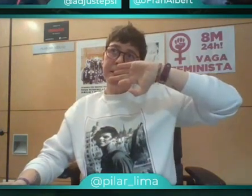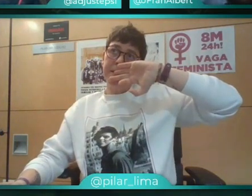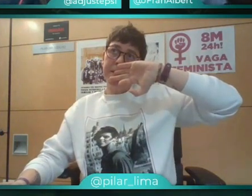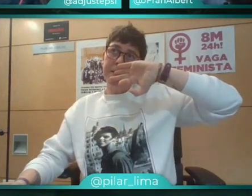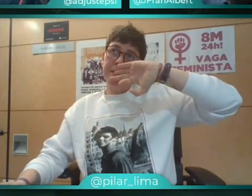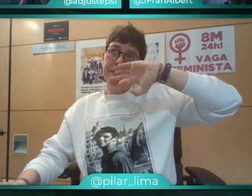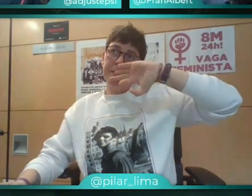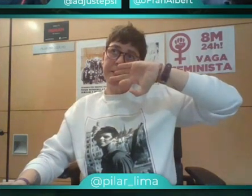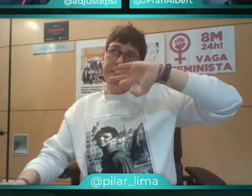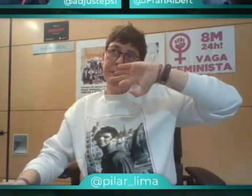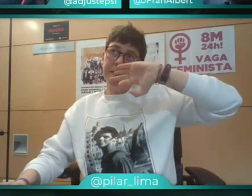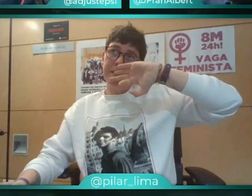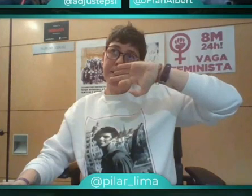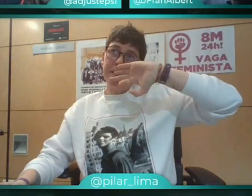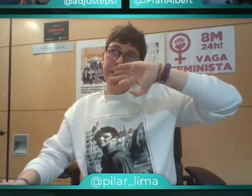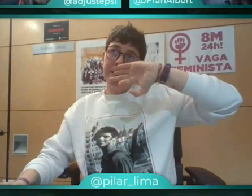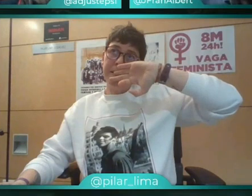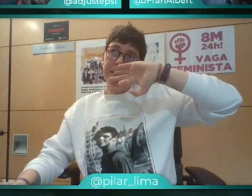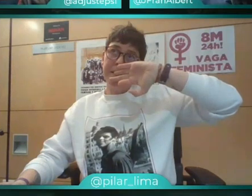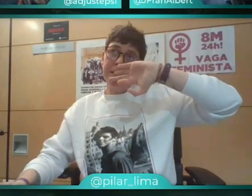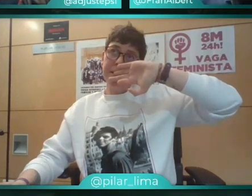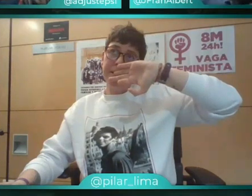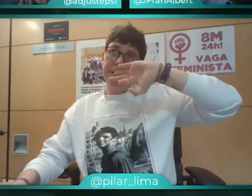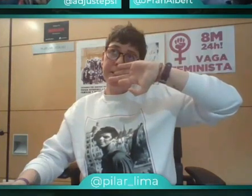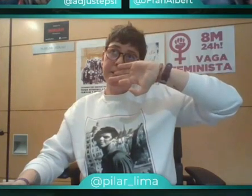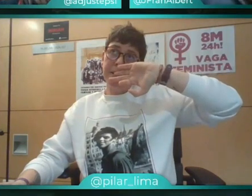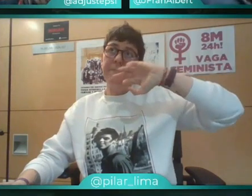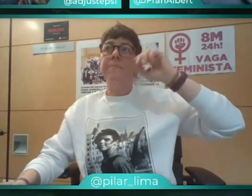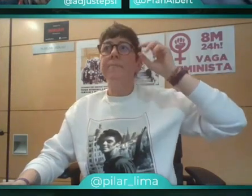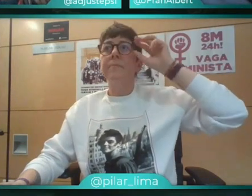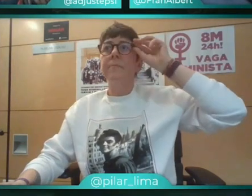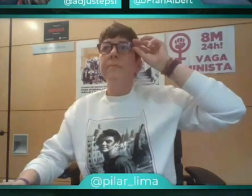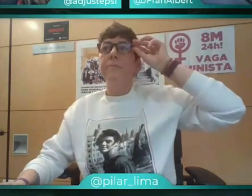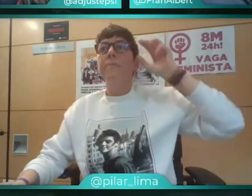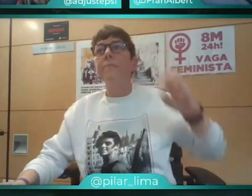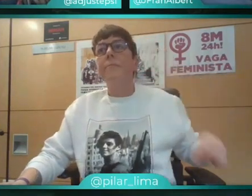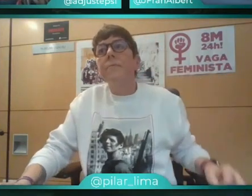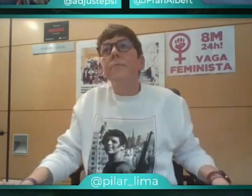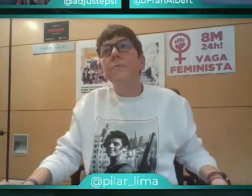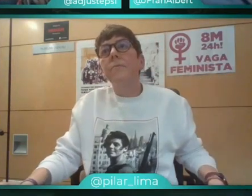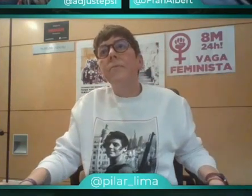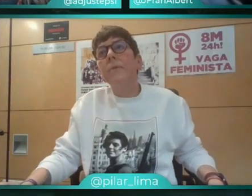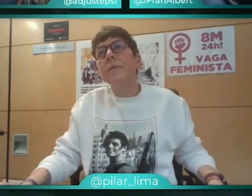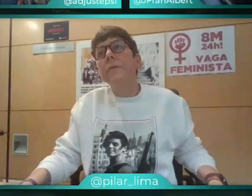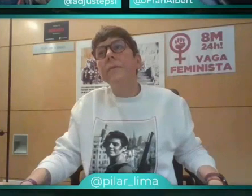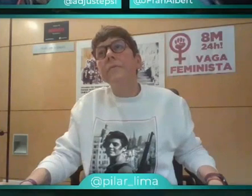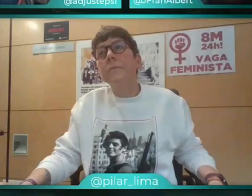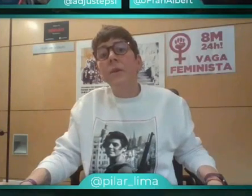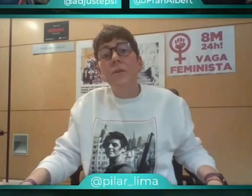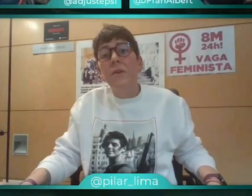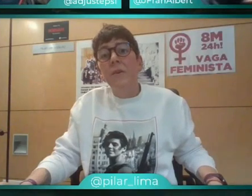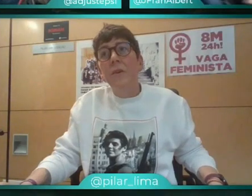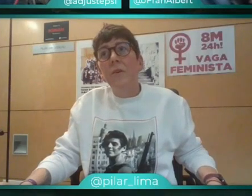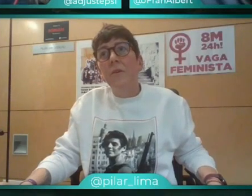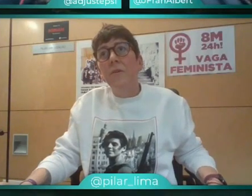que a nivel discursivo y tal sabe perfectamente qué hacer y es una cosa que habrá que hablar no habrá que hablar Cuáles son esas